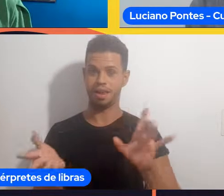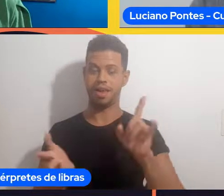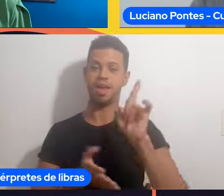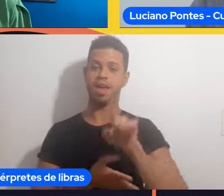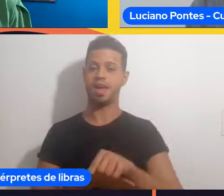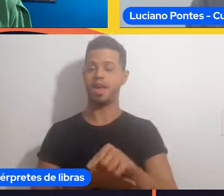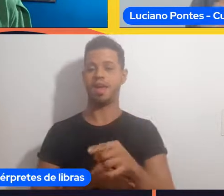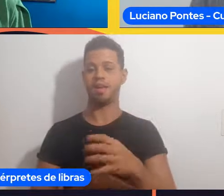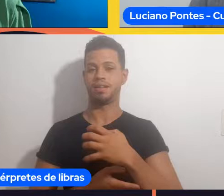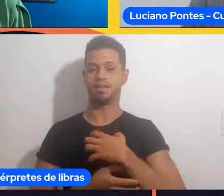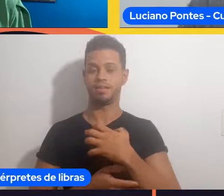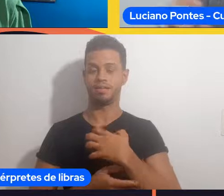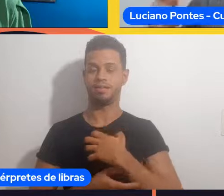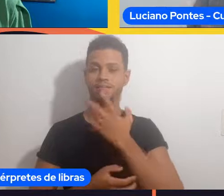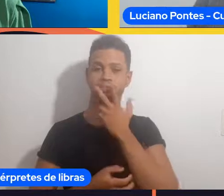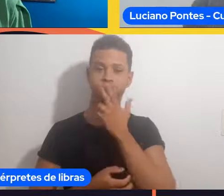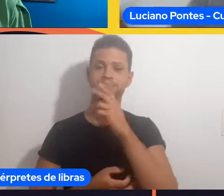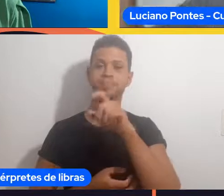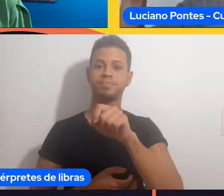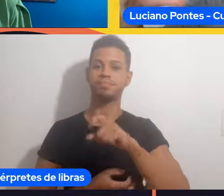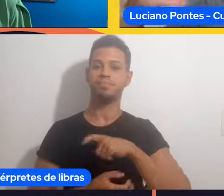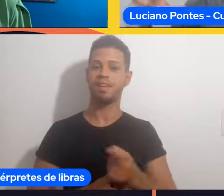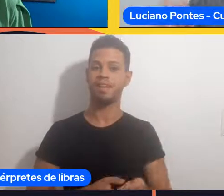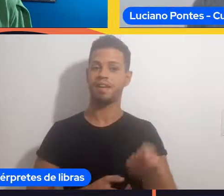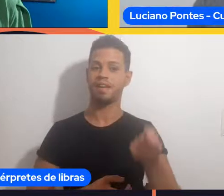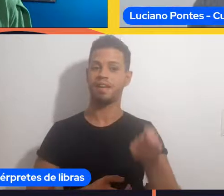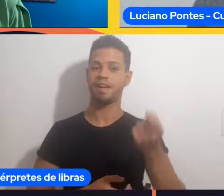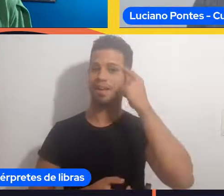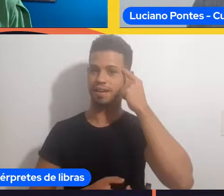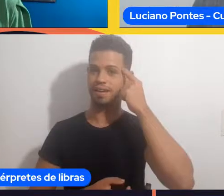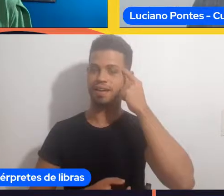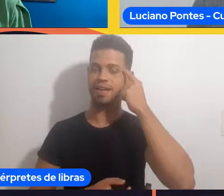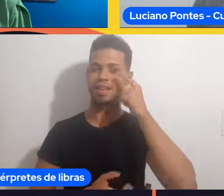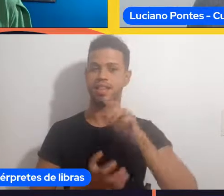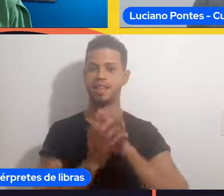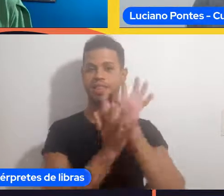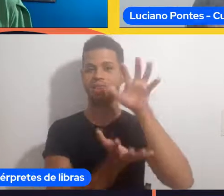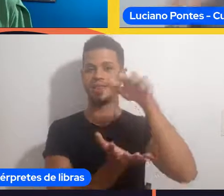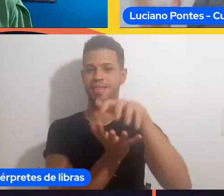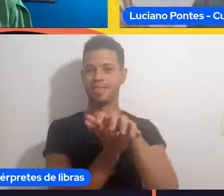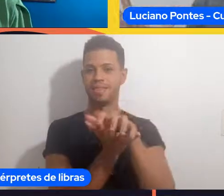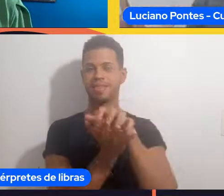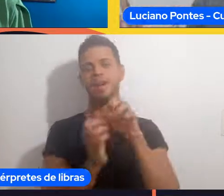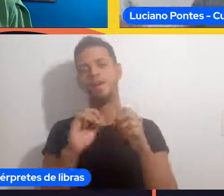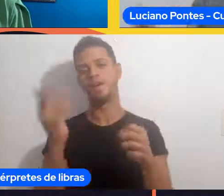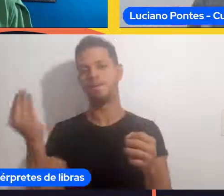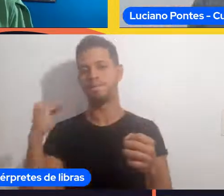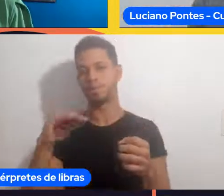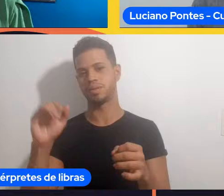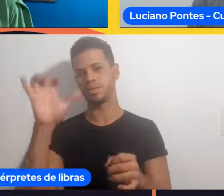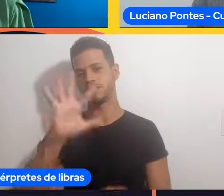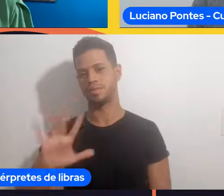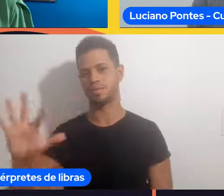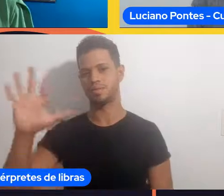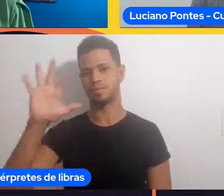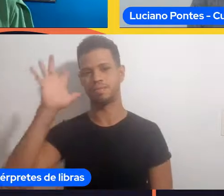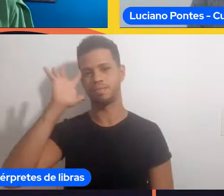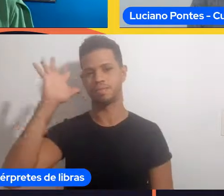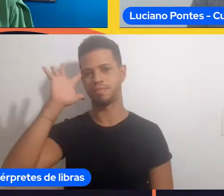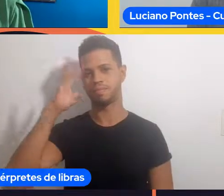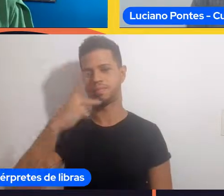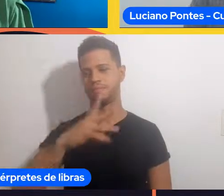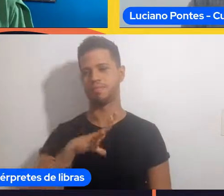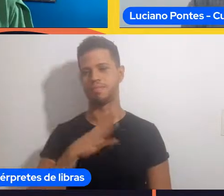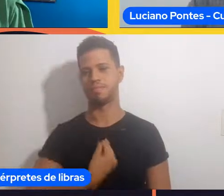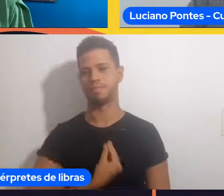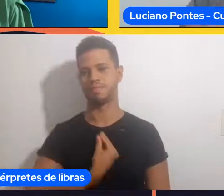uma narratividade que você inventa ao trazer um dinossauro, ao incluir uma figura imaginária na sua vida, né? E isso acho que